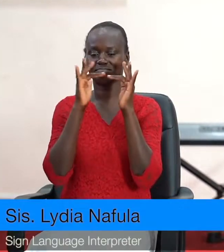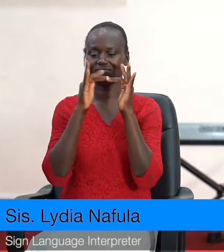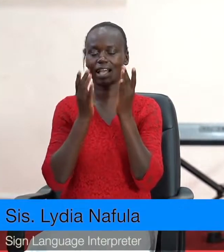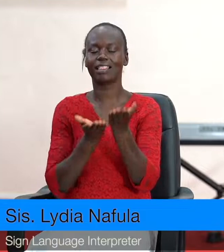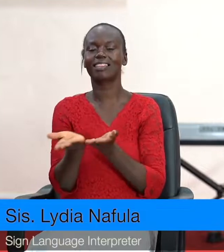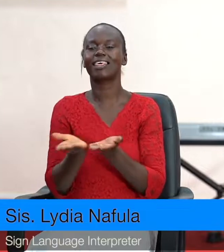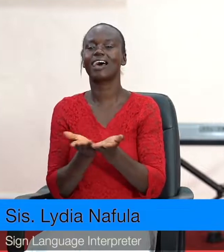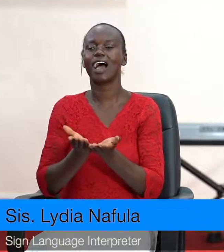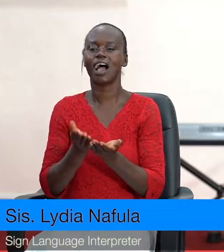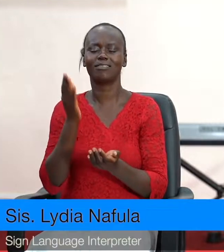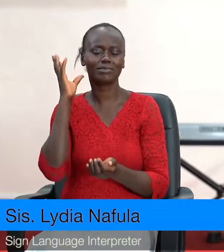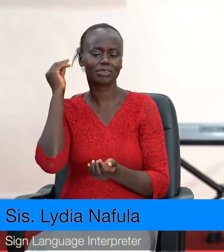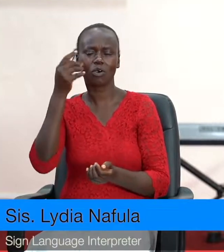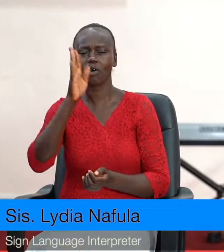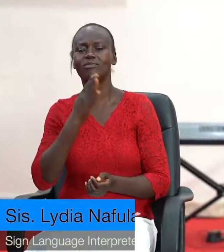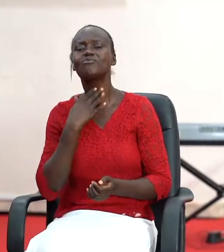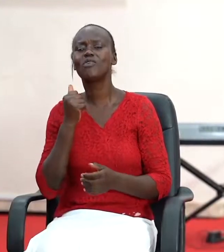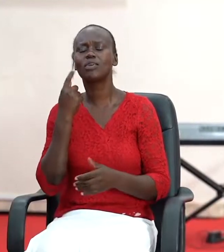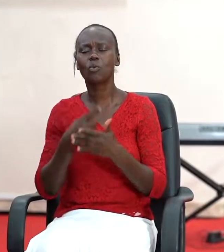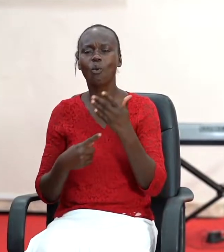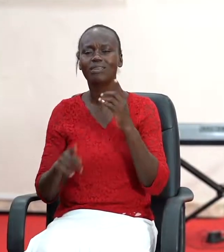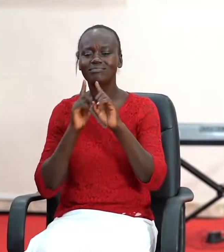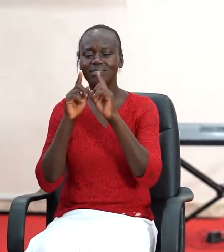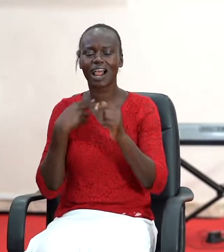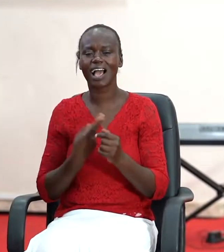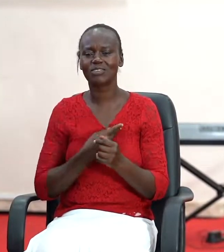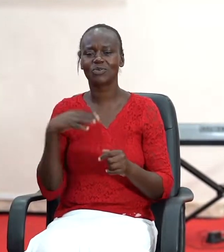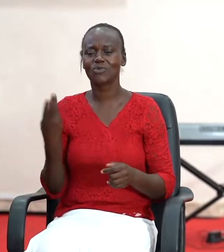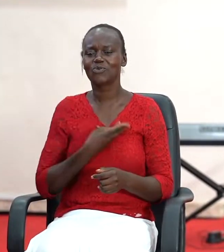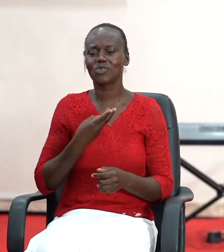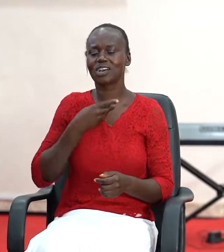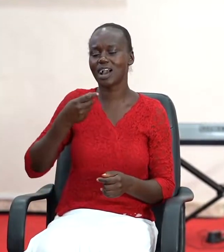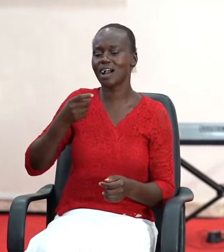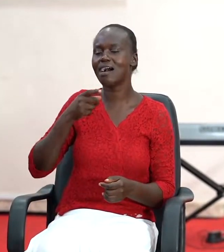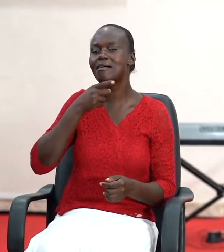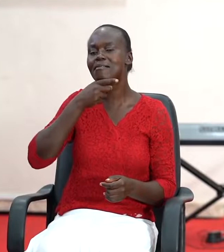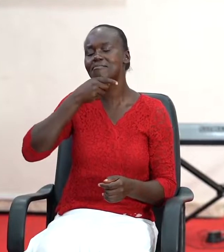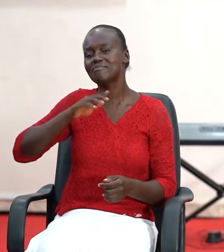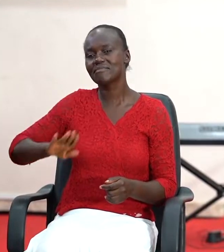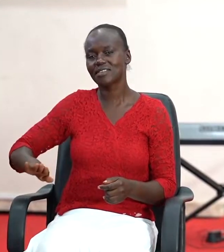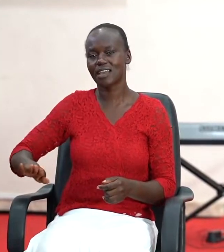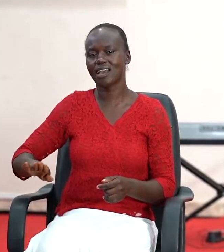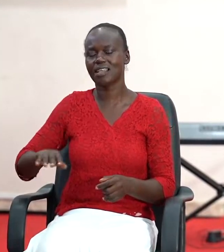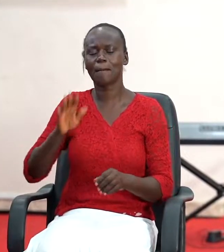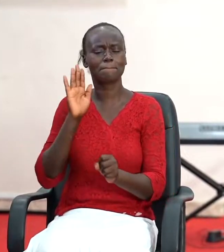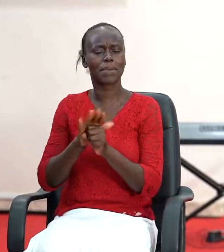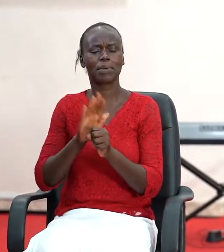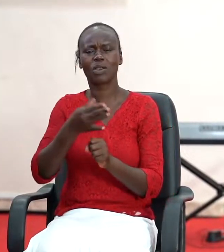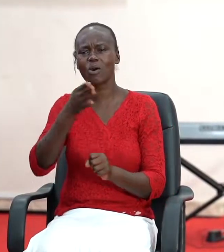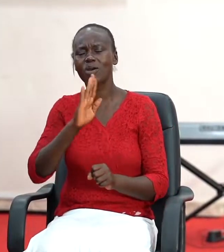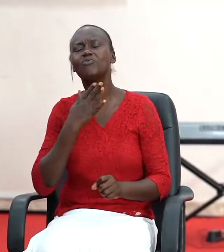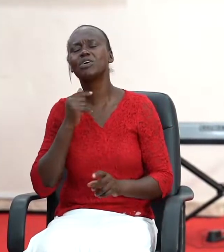Ndio, tusikie nini ni God anataka kutuambia. Sisi kama mavijana, sisi kama matini. There is so much that God wants to speak to